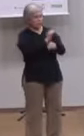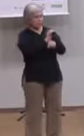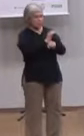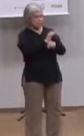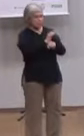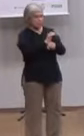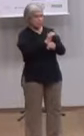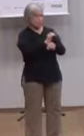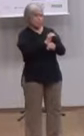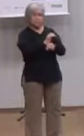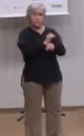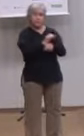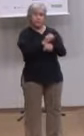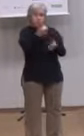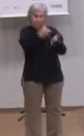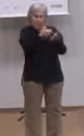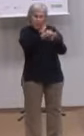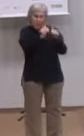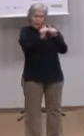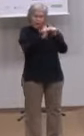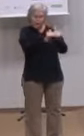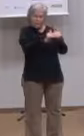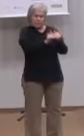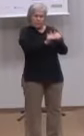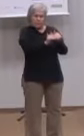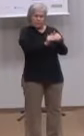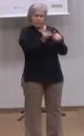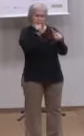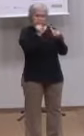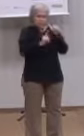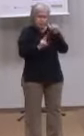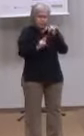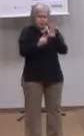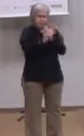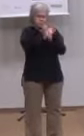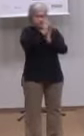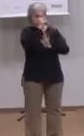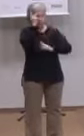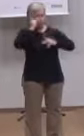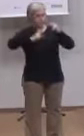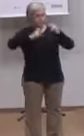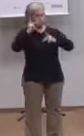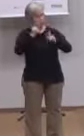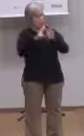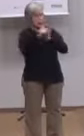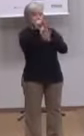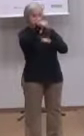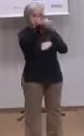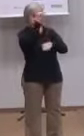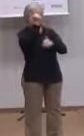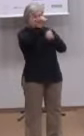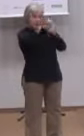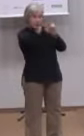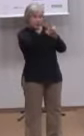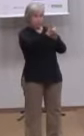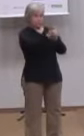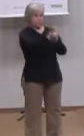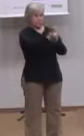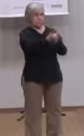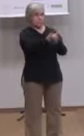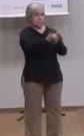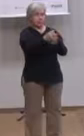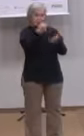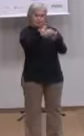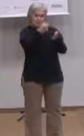Não. Cobrar daquele legislador que você votou nele, que eu votei nele.